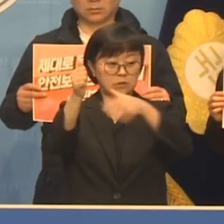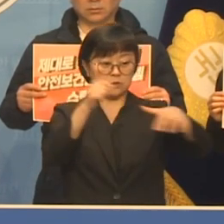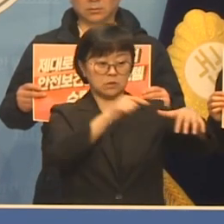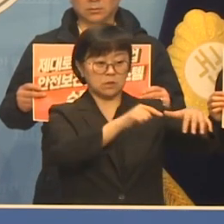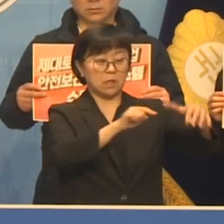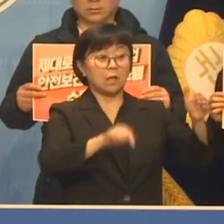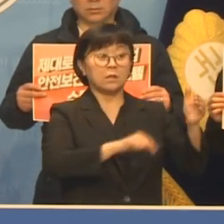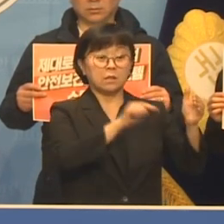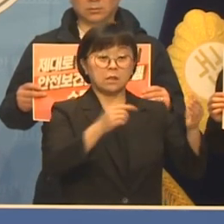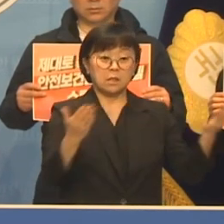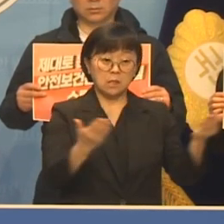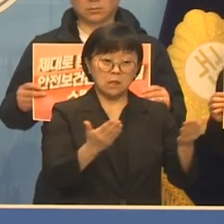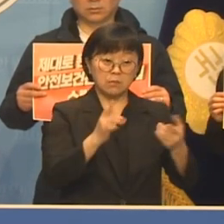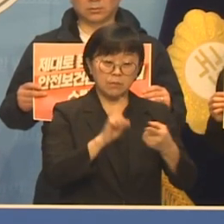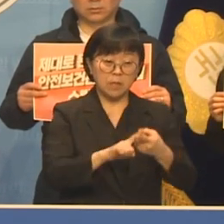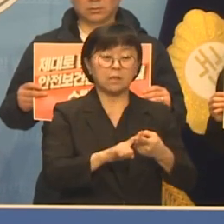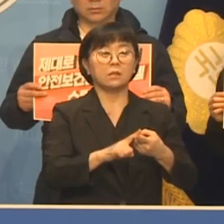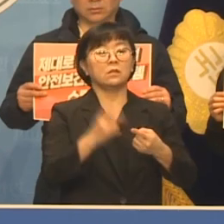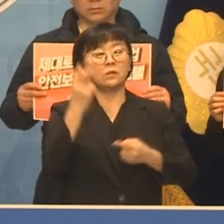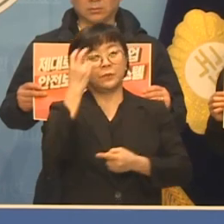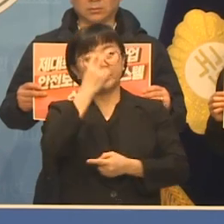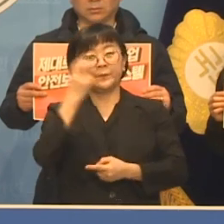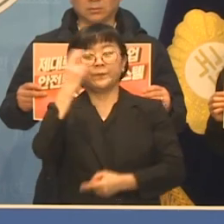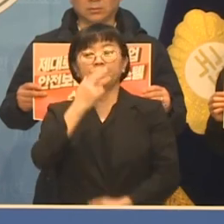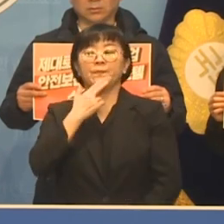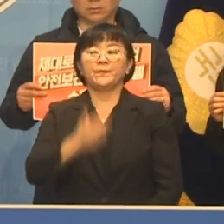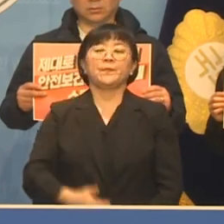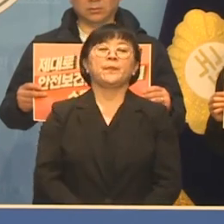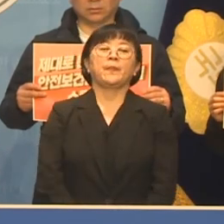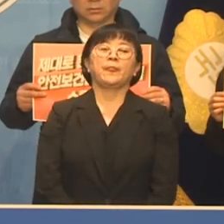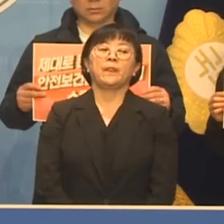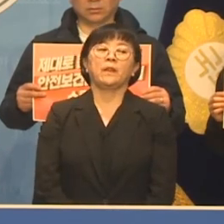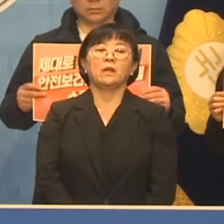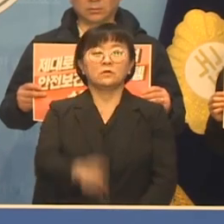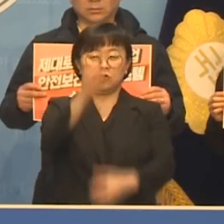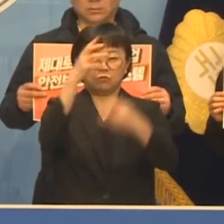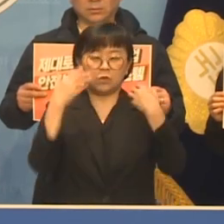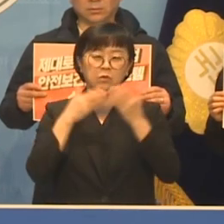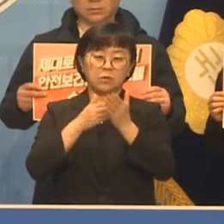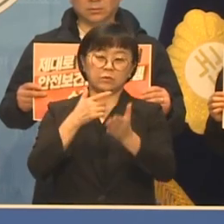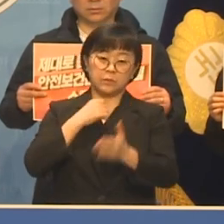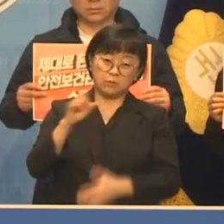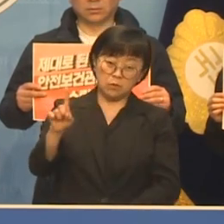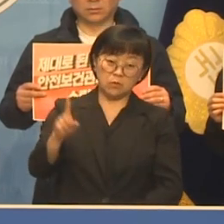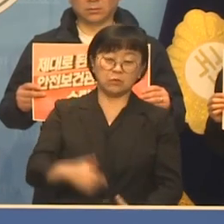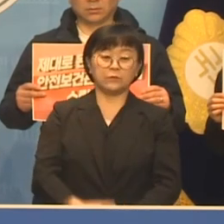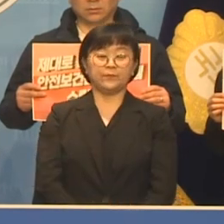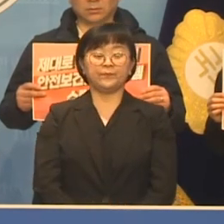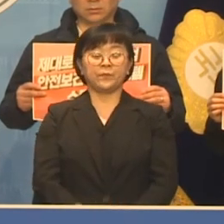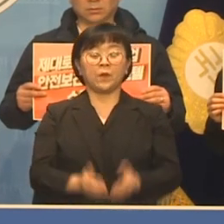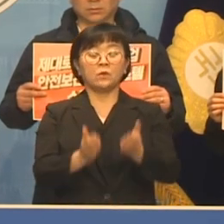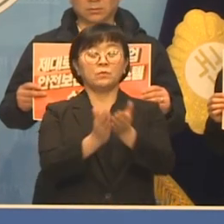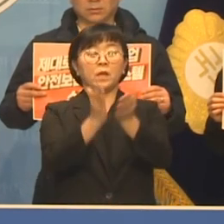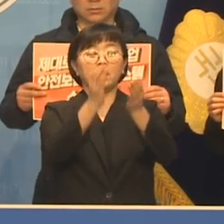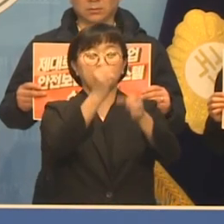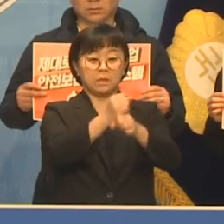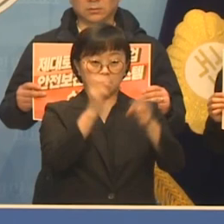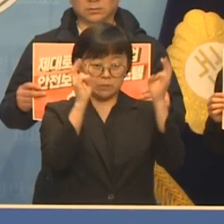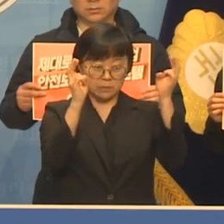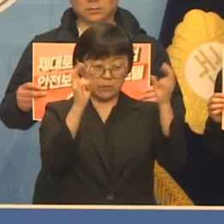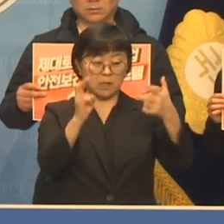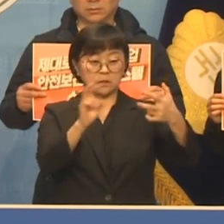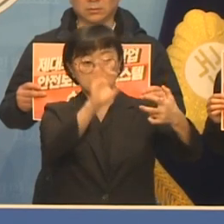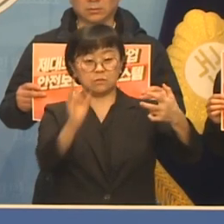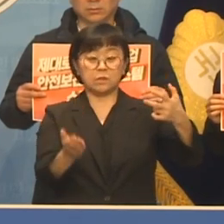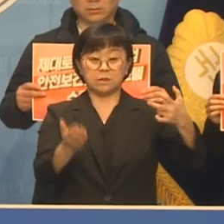실질적으로 그 안에서 어떤 일을 하는지 살펴지지 않고 있습니다. 정부에게 요구합니다. 조선산업의